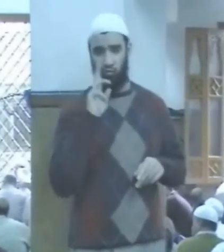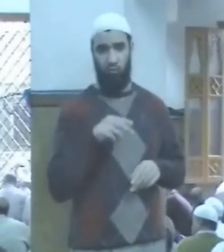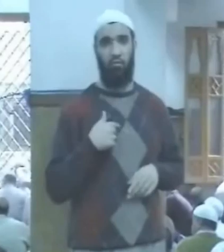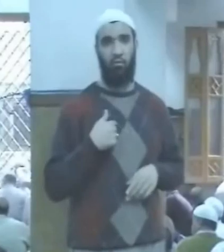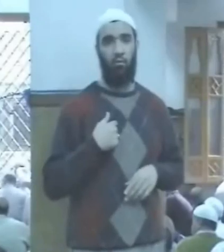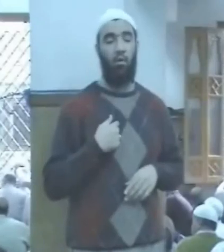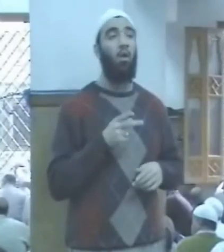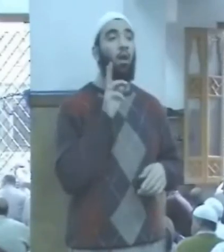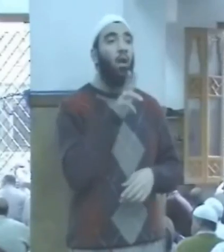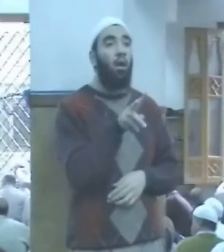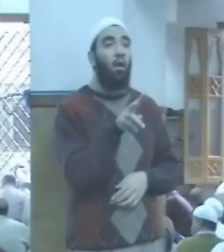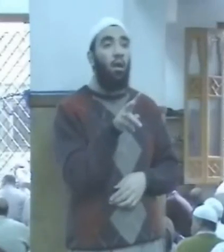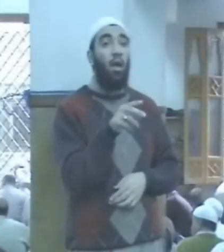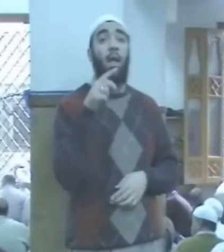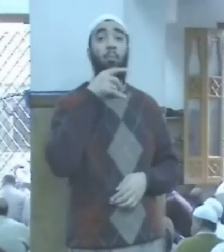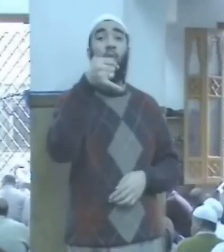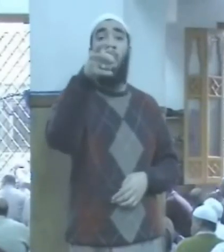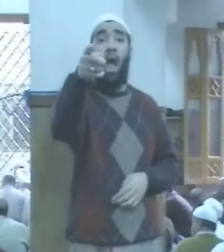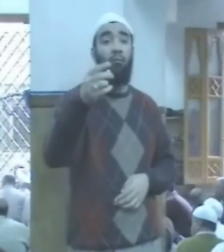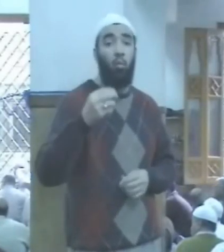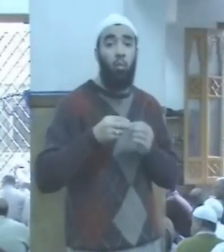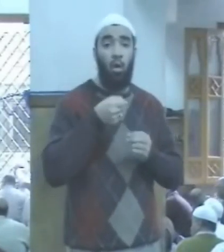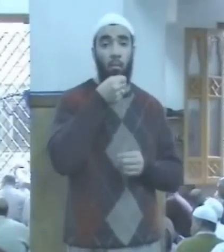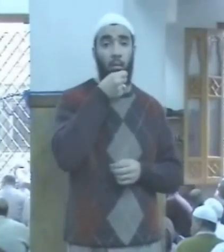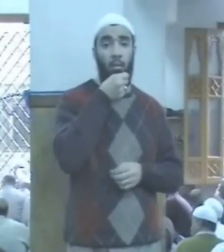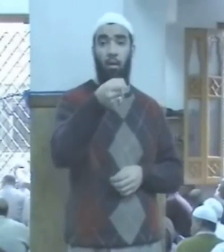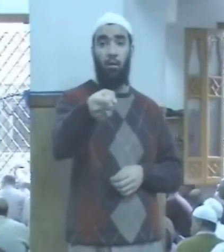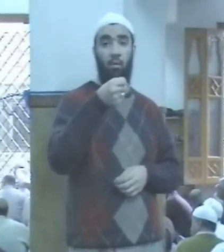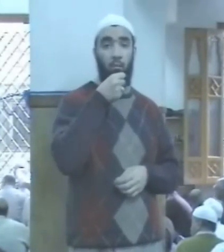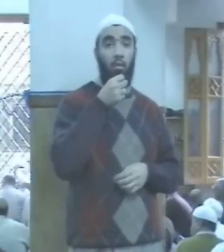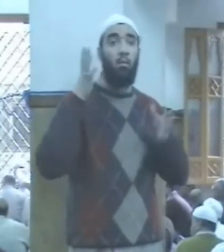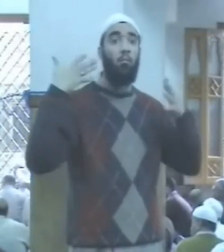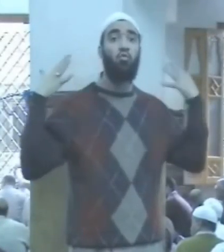يترسخ في أذهانهم أن هذا جائز،